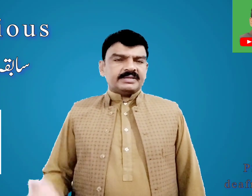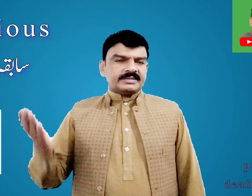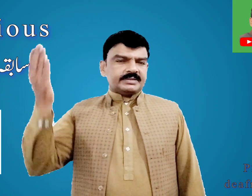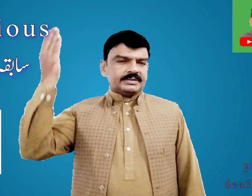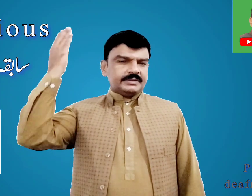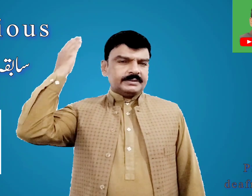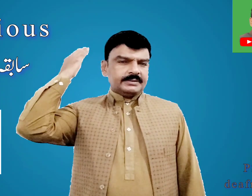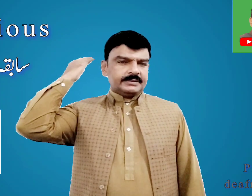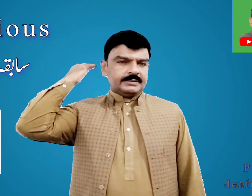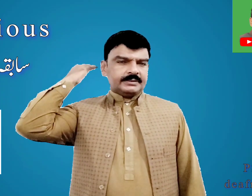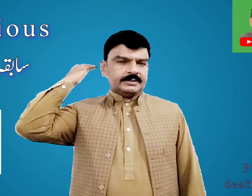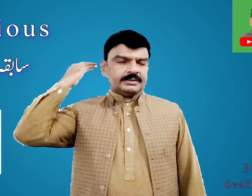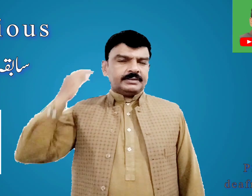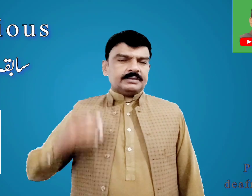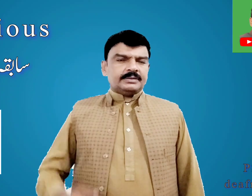प्रीवियस